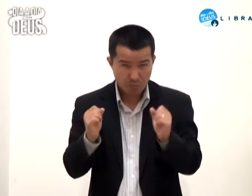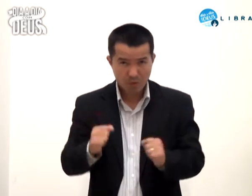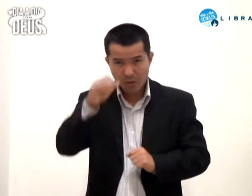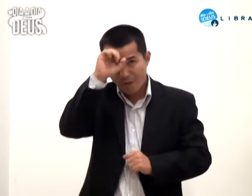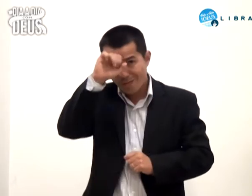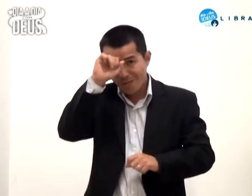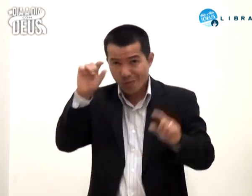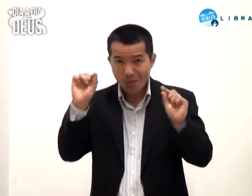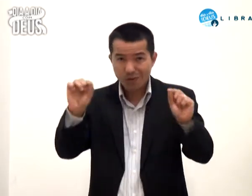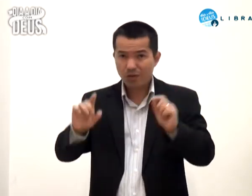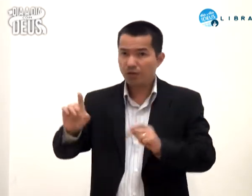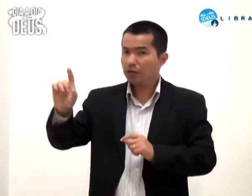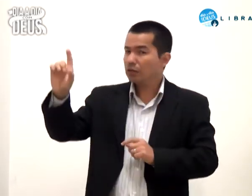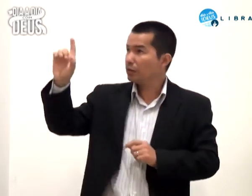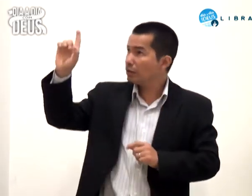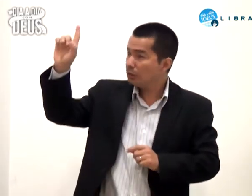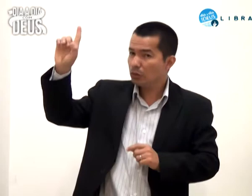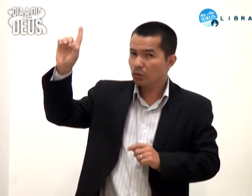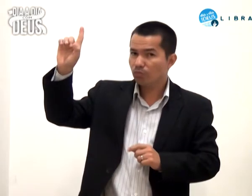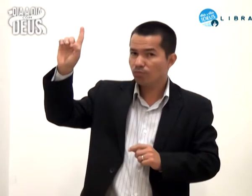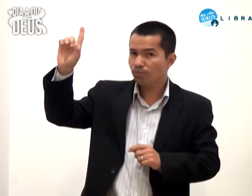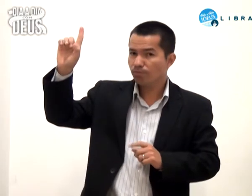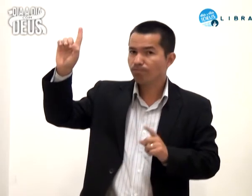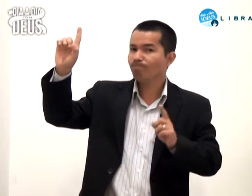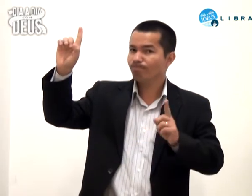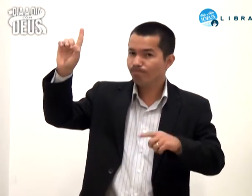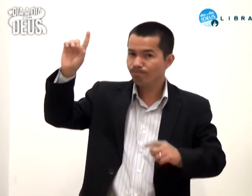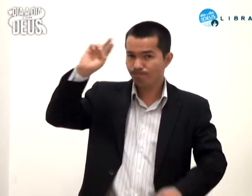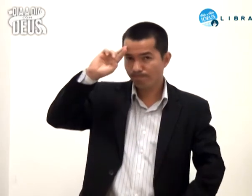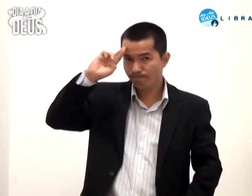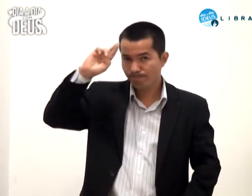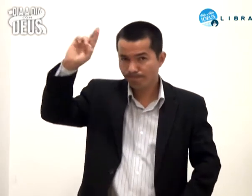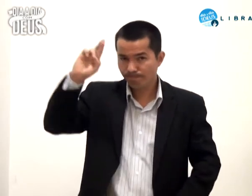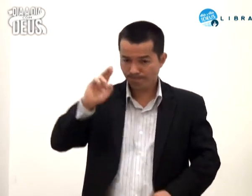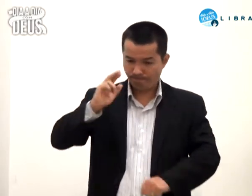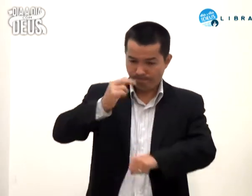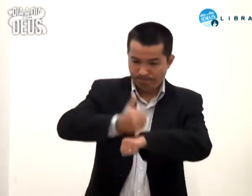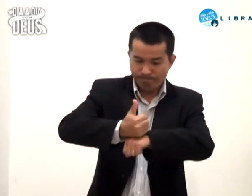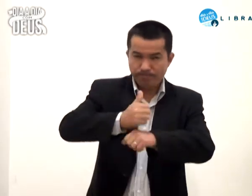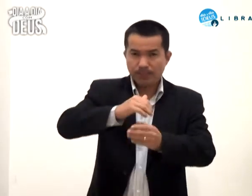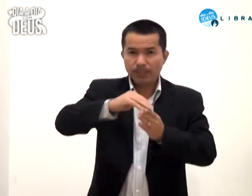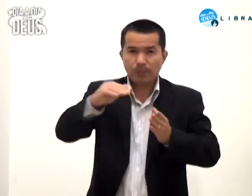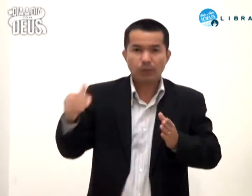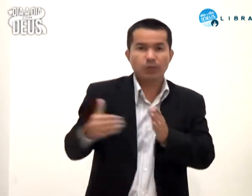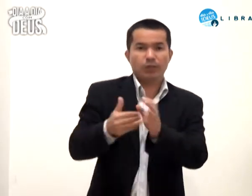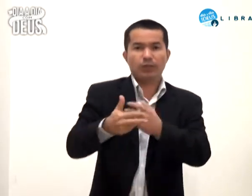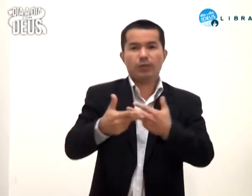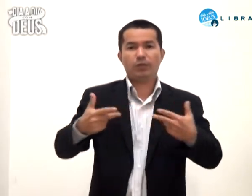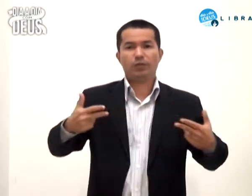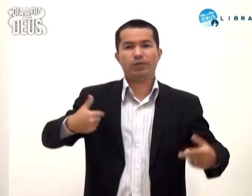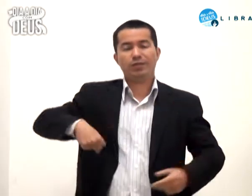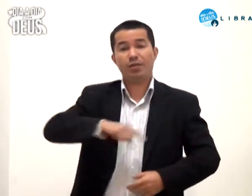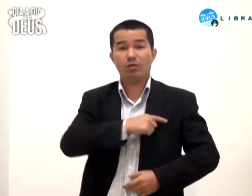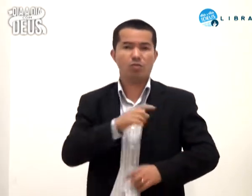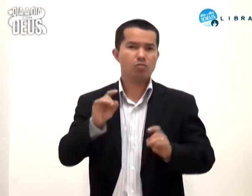manhã é que Deus é dono de todas as coisas e nós somos meros